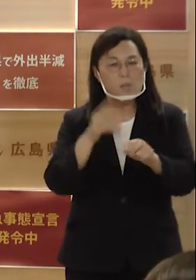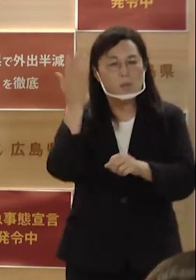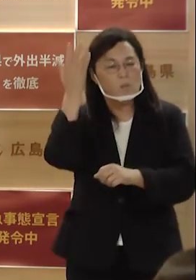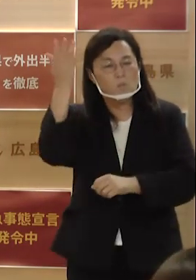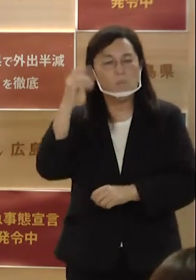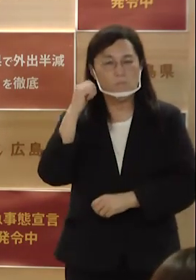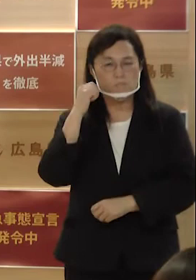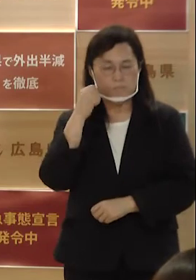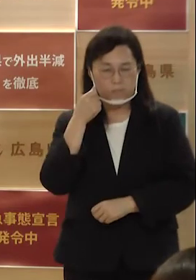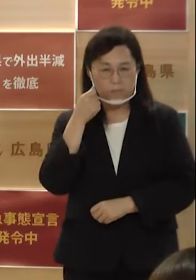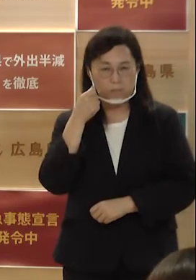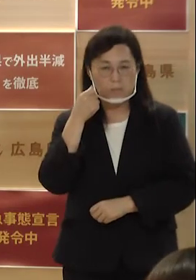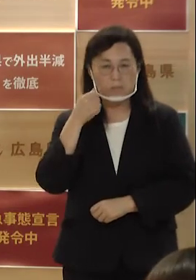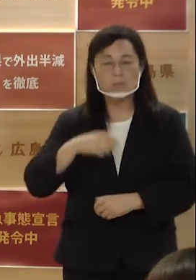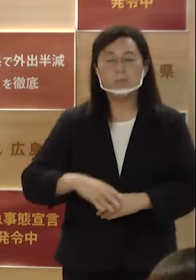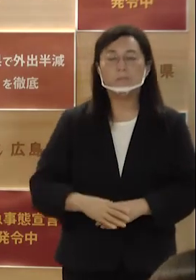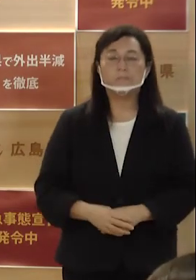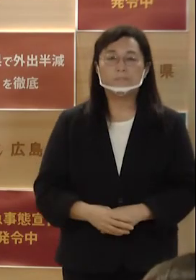です。 ありがとうございます。